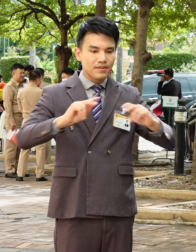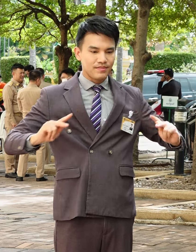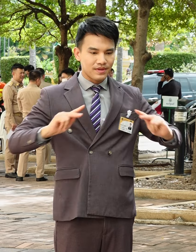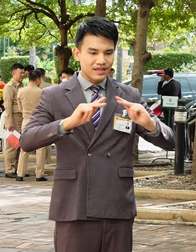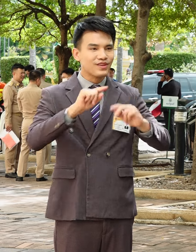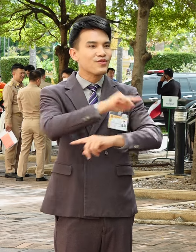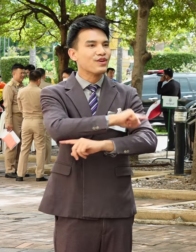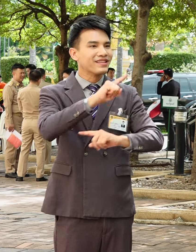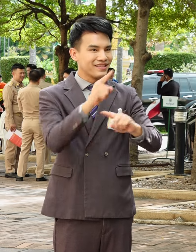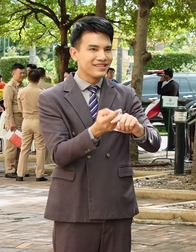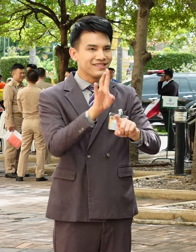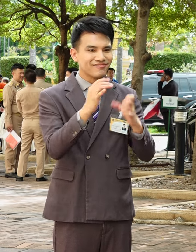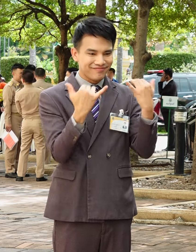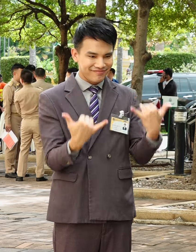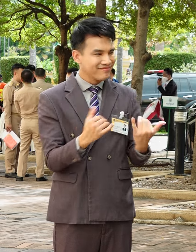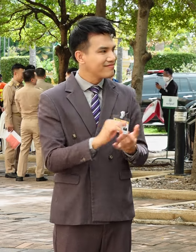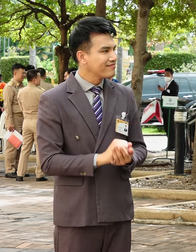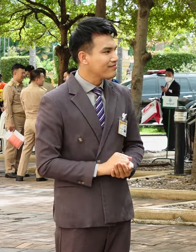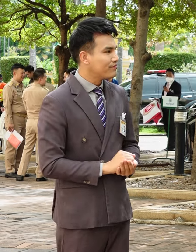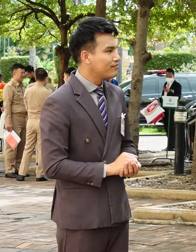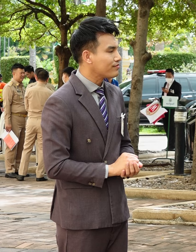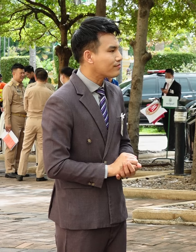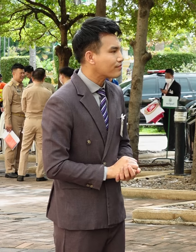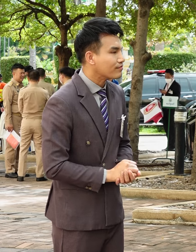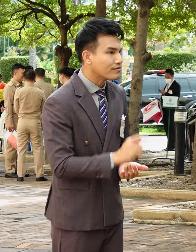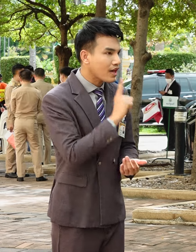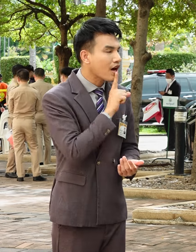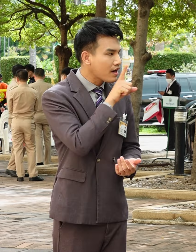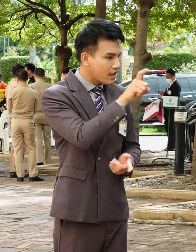ในวันที่1กรกฎาคมนี้นะครับ